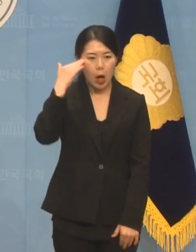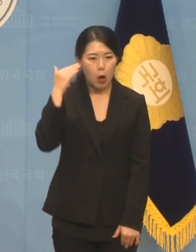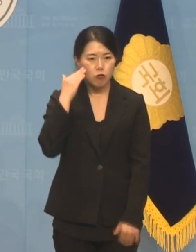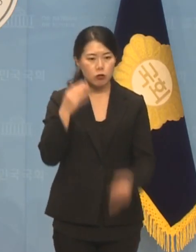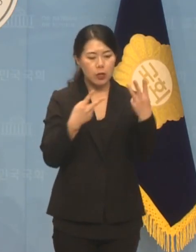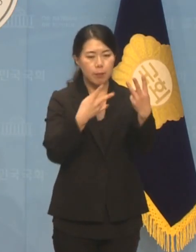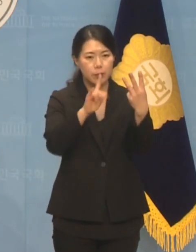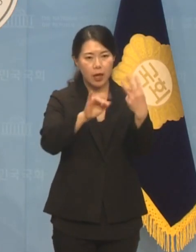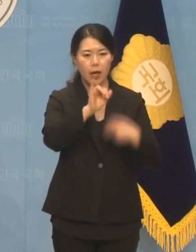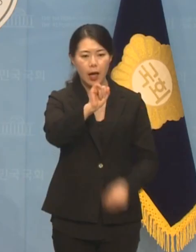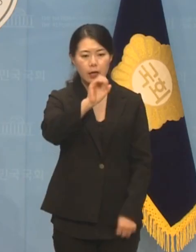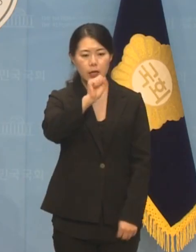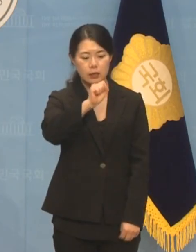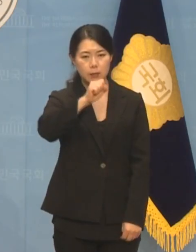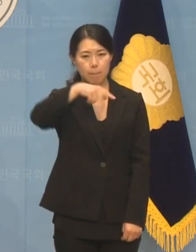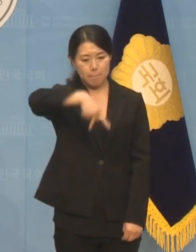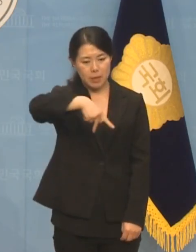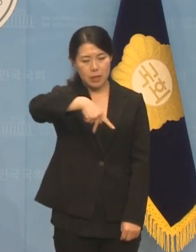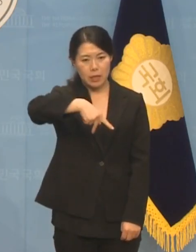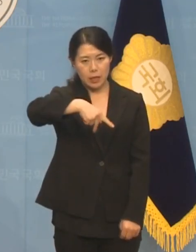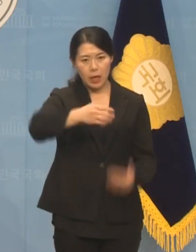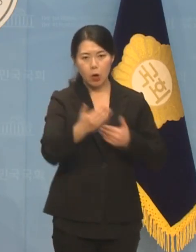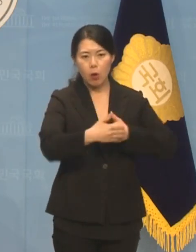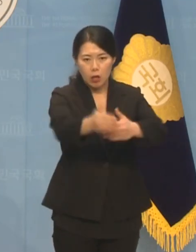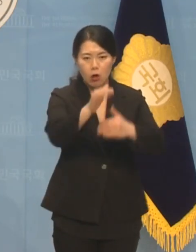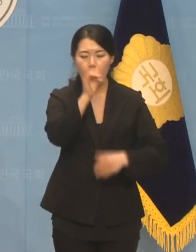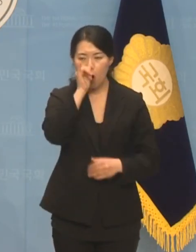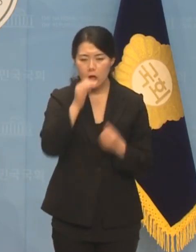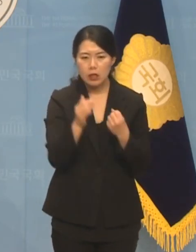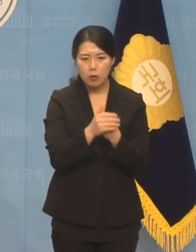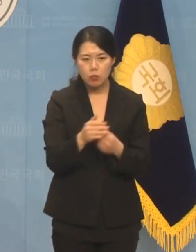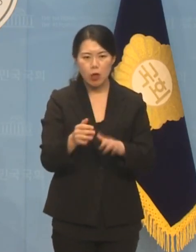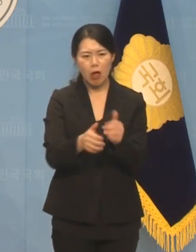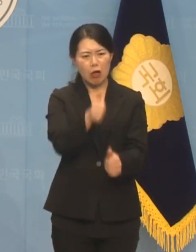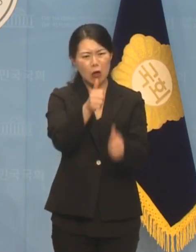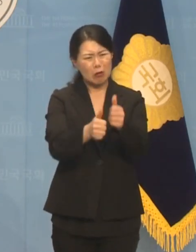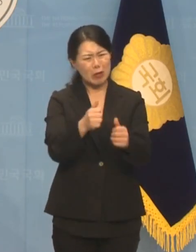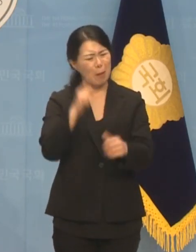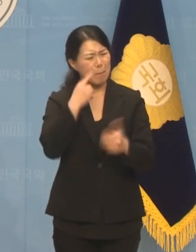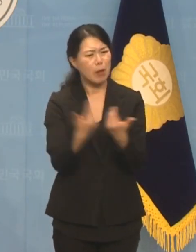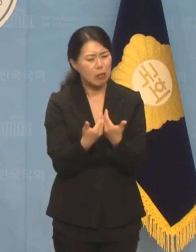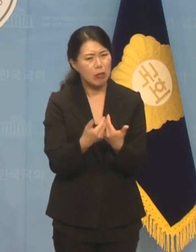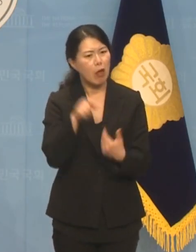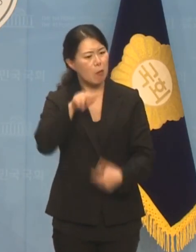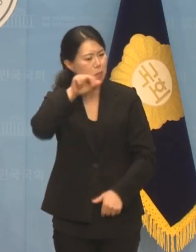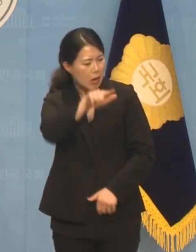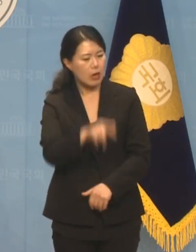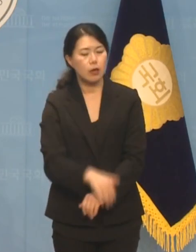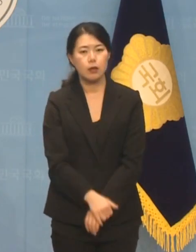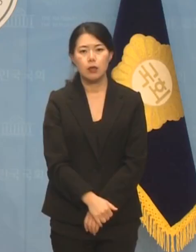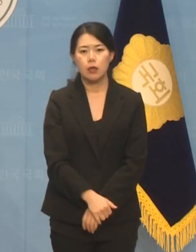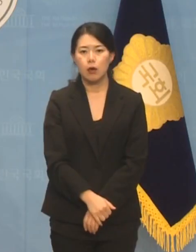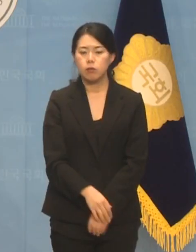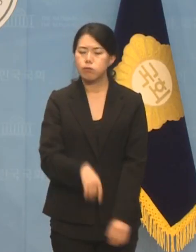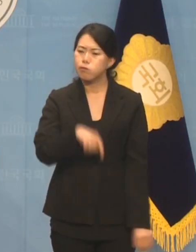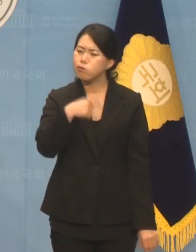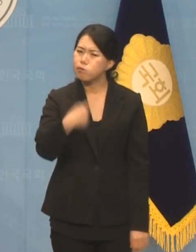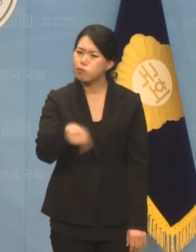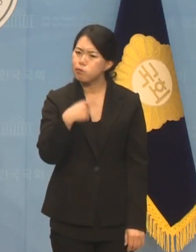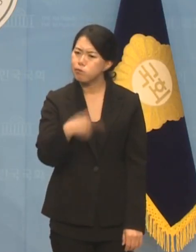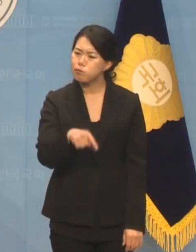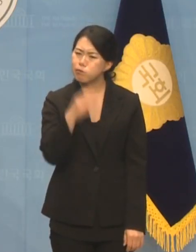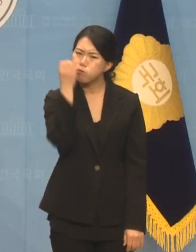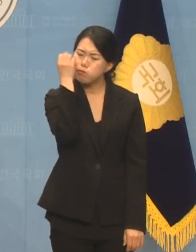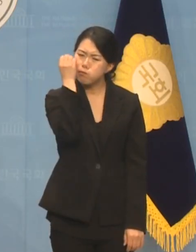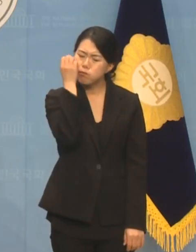3대 ISP의 과점을 강화해 반경쟁적일 수 있다고 지적하고 있습니다. 뭔가